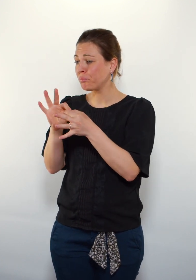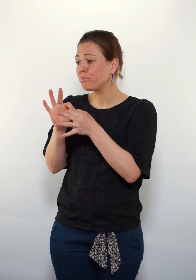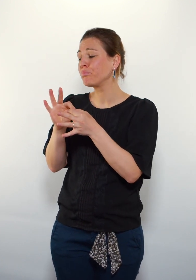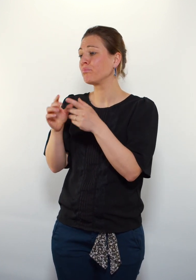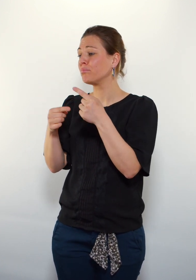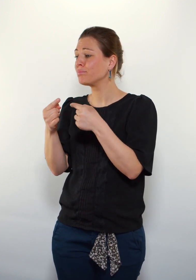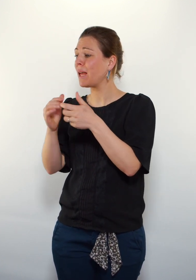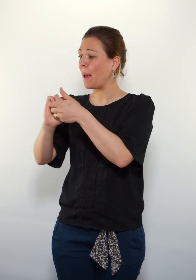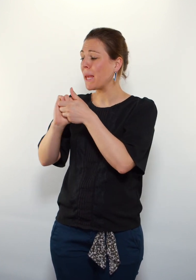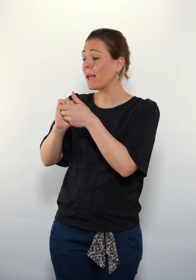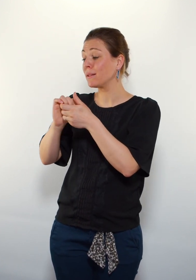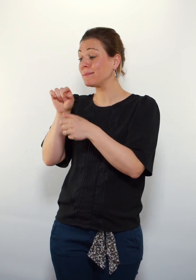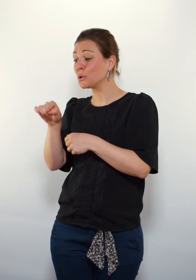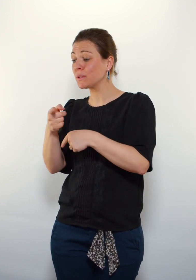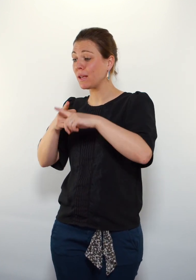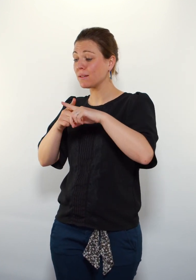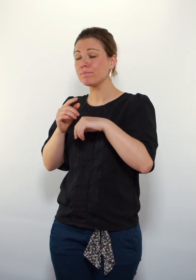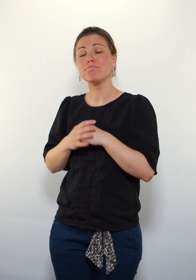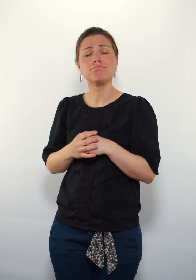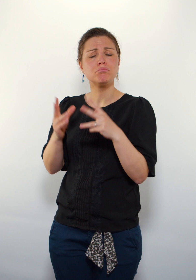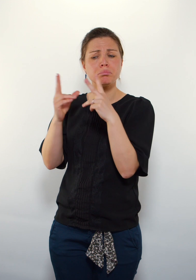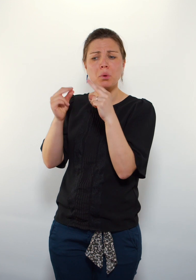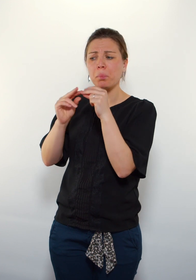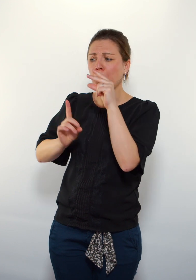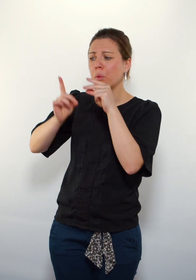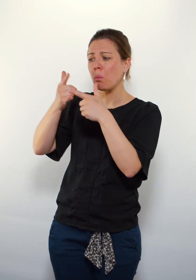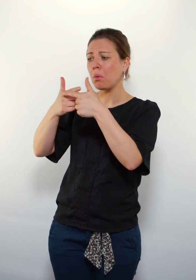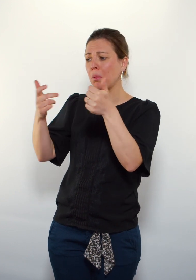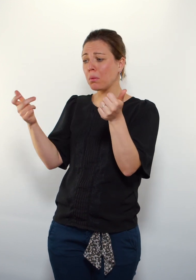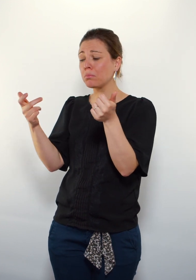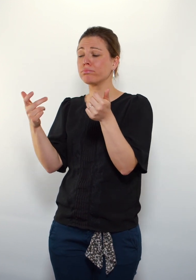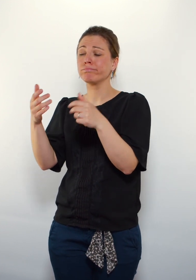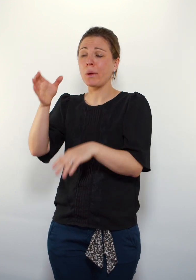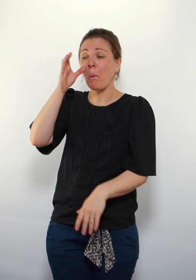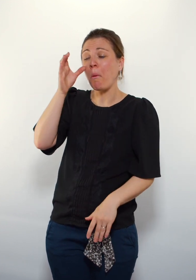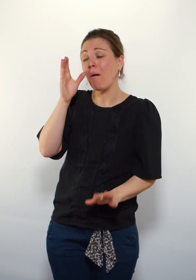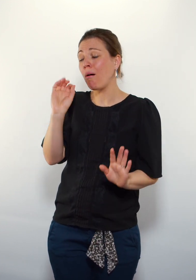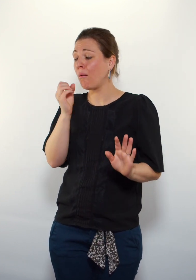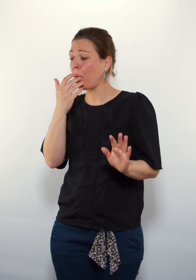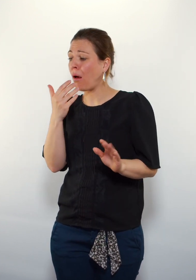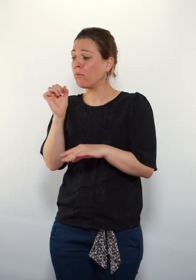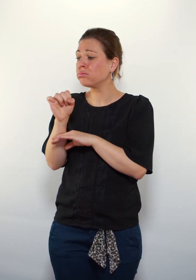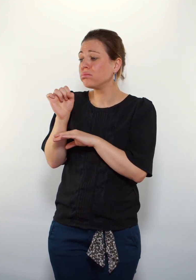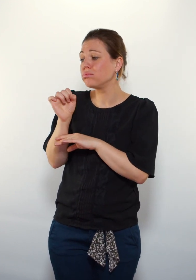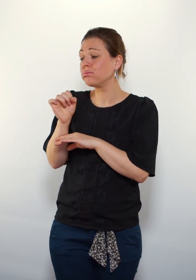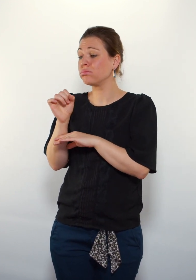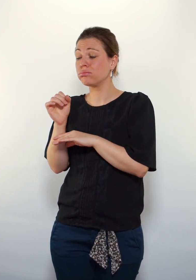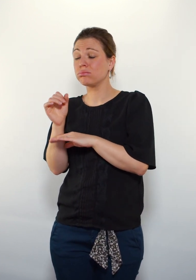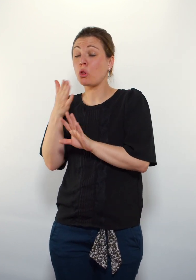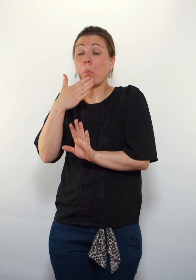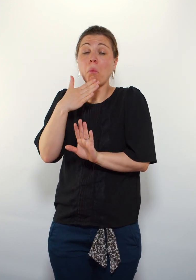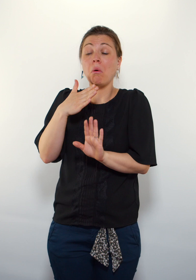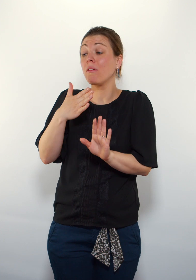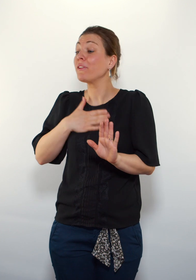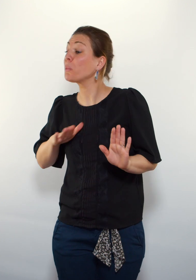chrétien. Donc, il me parle de Dieu. Au début, j'écoute sans écouter. Je me dis, ouais, bah, c'est bien, c'est sympa, c'est cool et tout. C'est bien, si ça te fait du